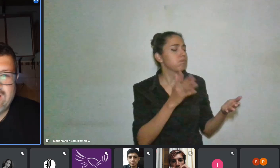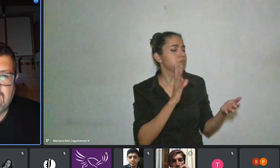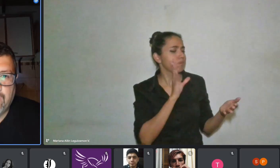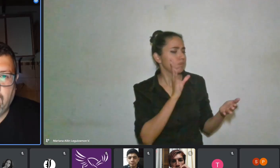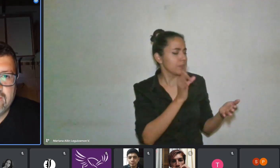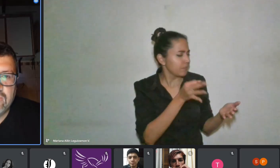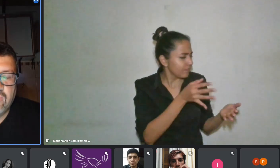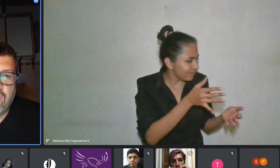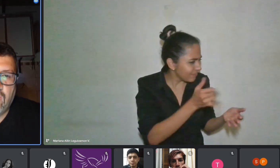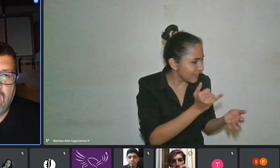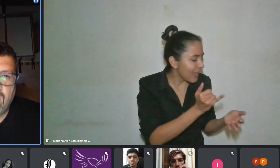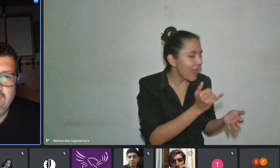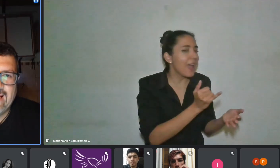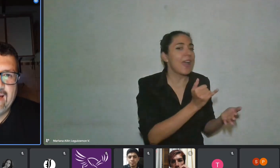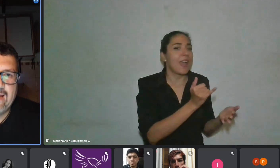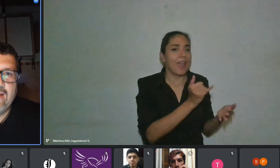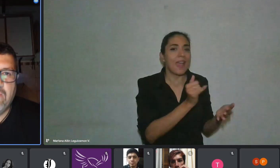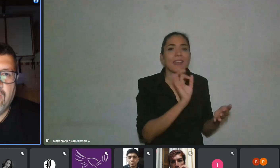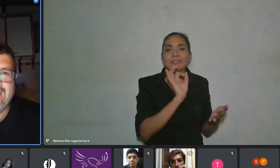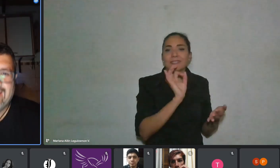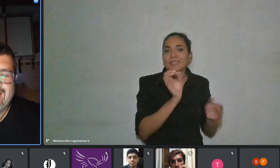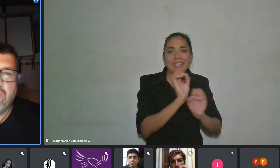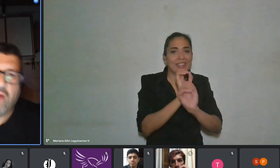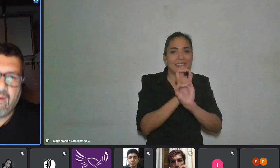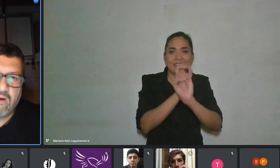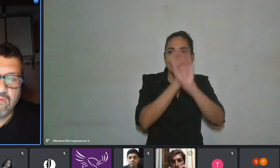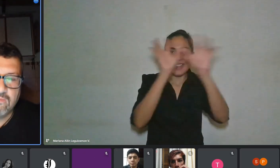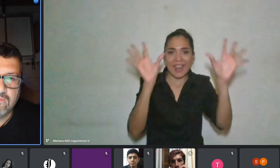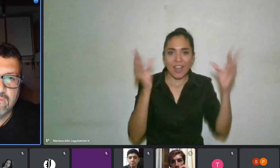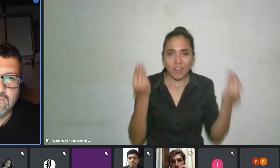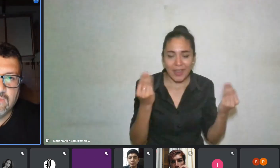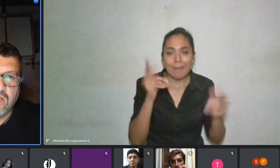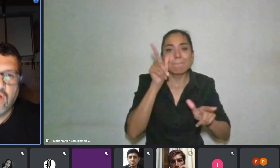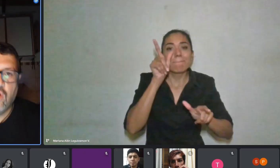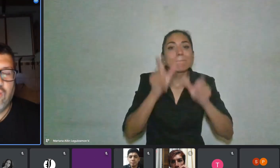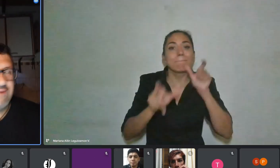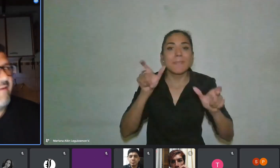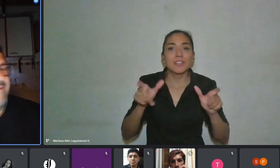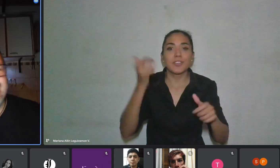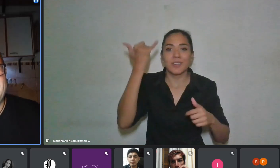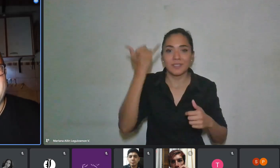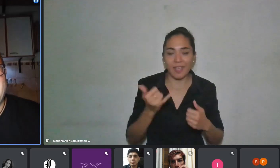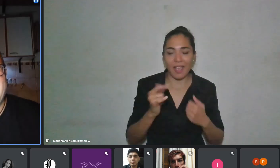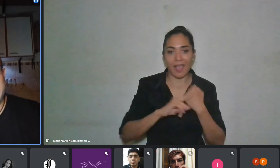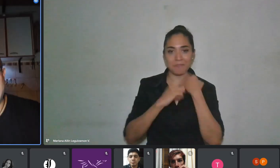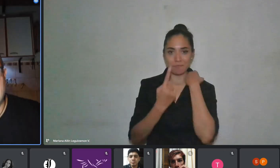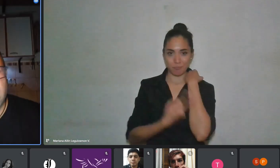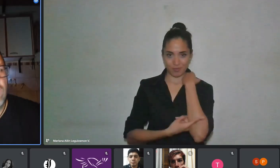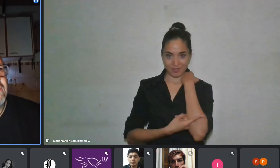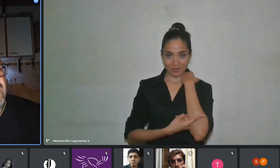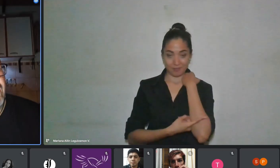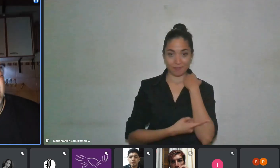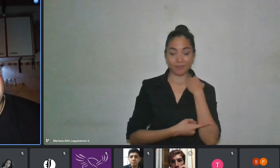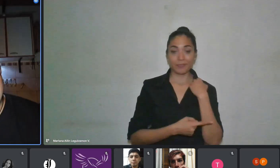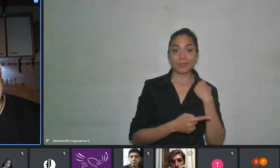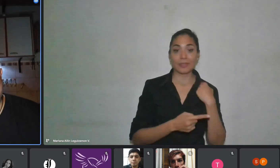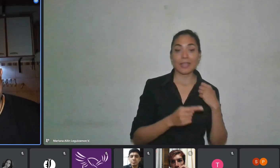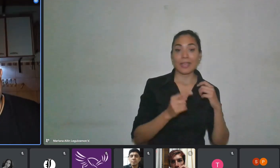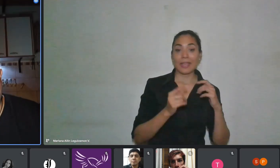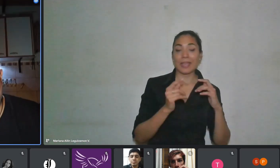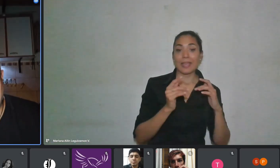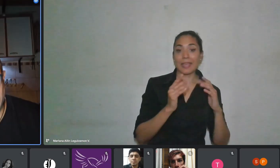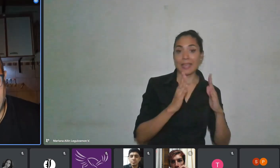quedó expuesto de forma muy clara que el poder está en el pueblo. No estaba ni en la iglesia, no estaba ni